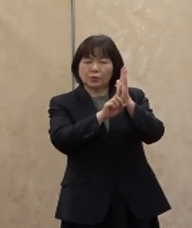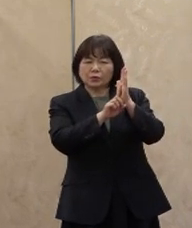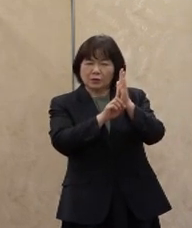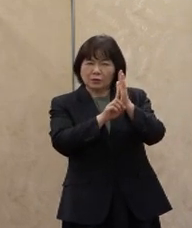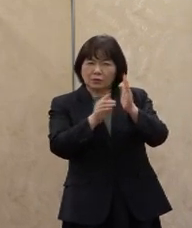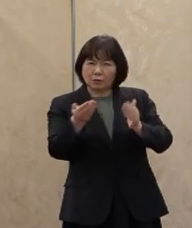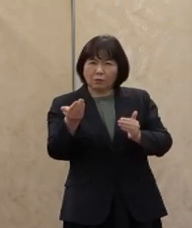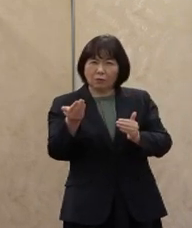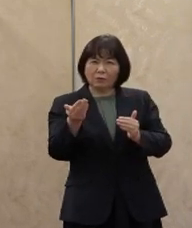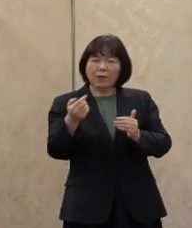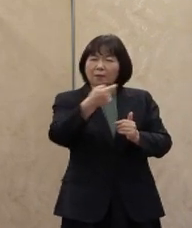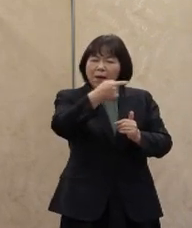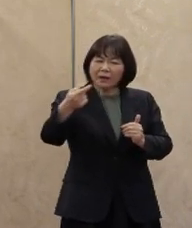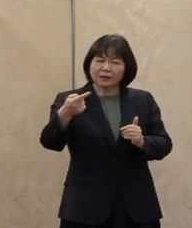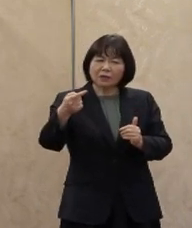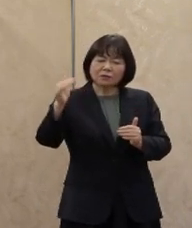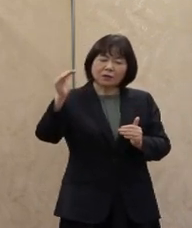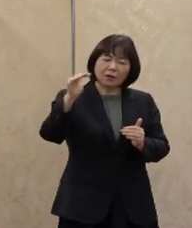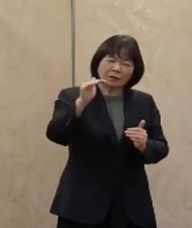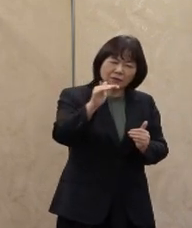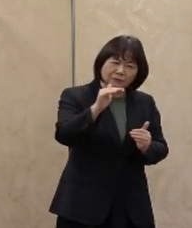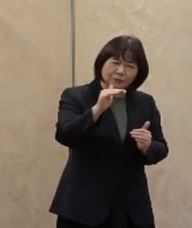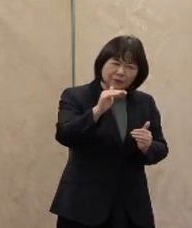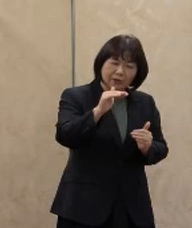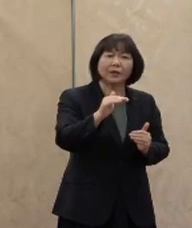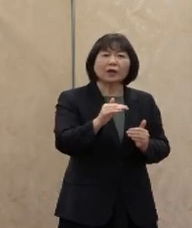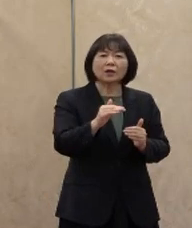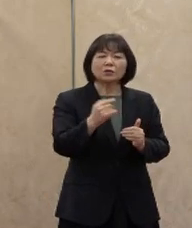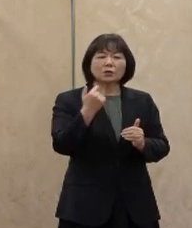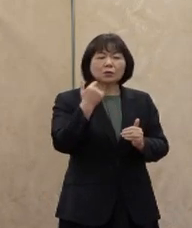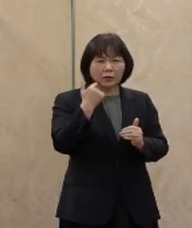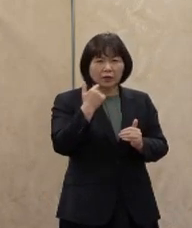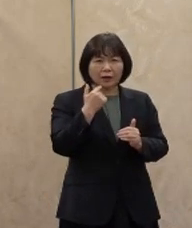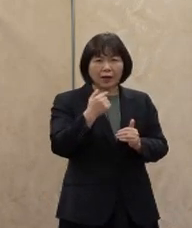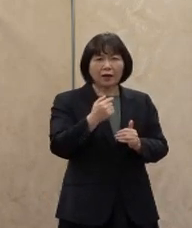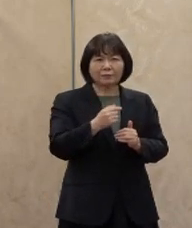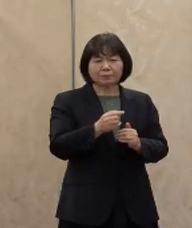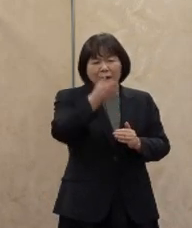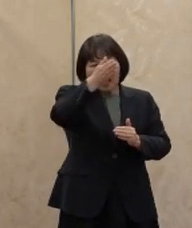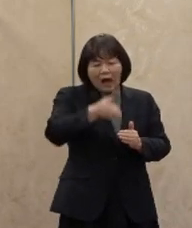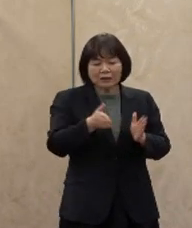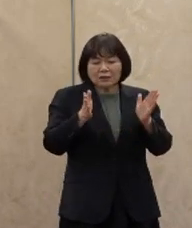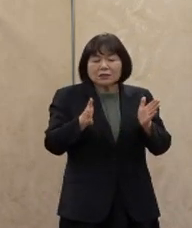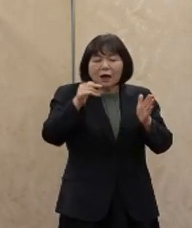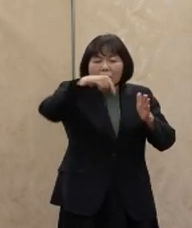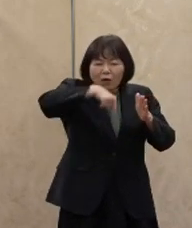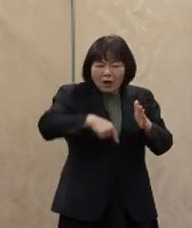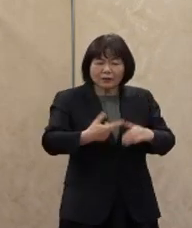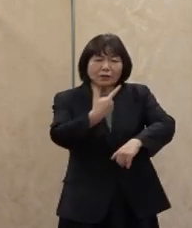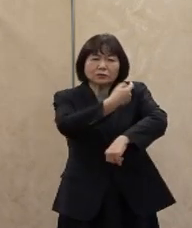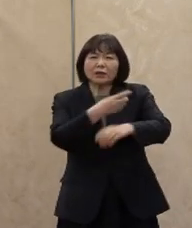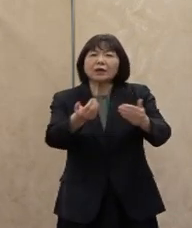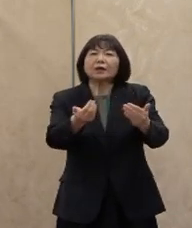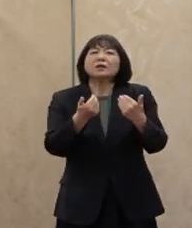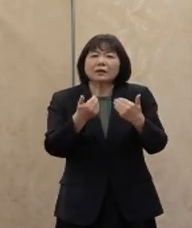確か 半日以内に打たなきゃいけないという、その条件もあります